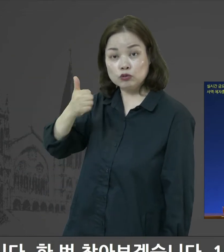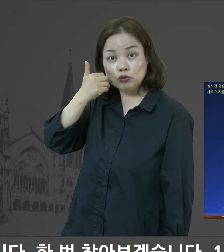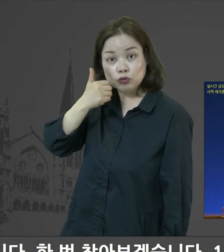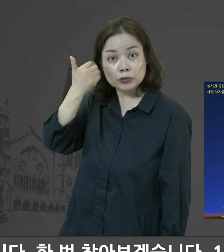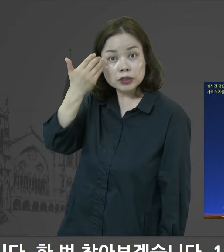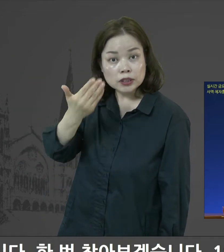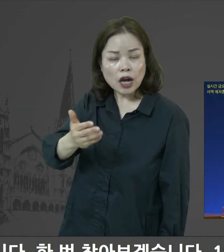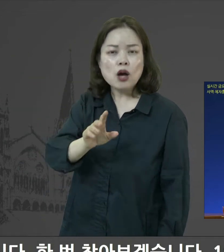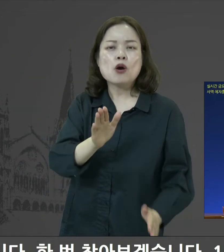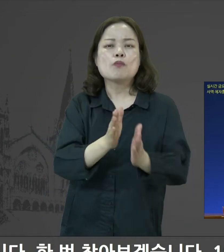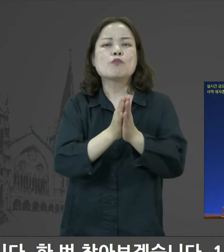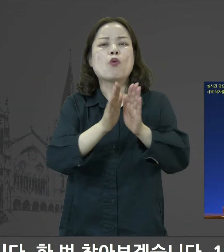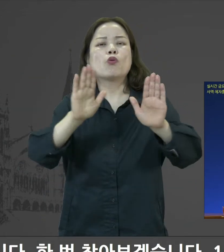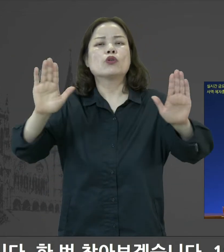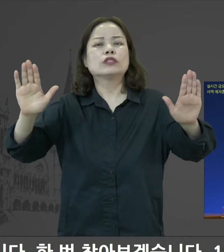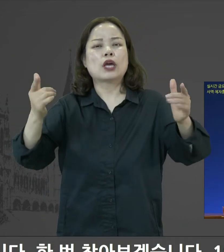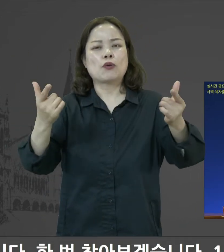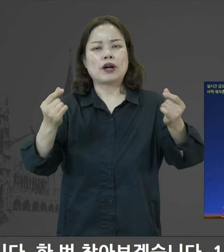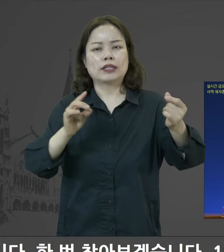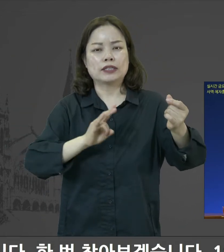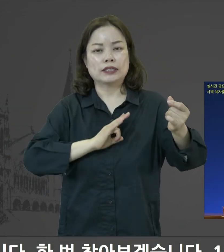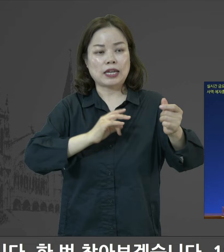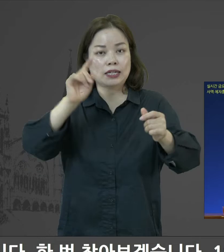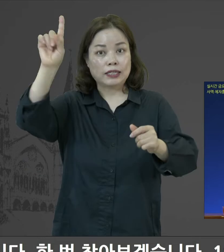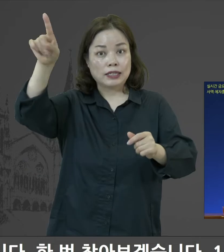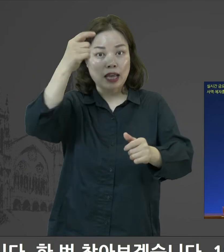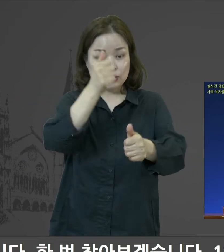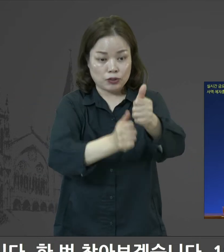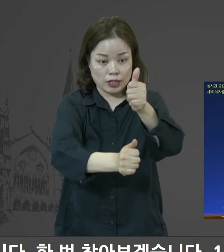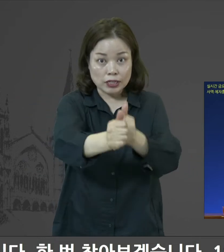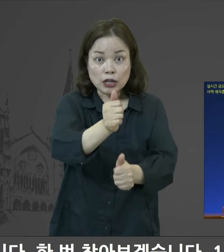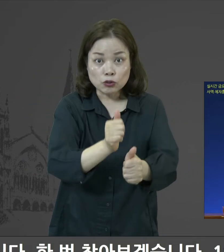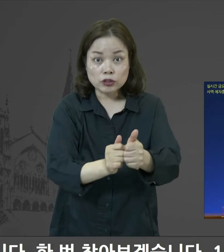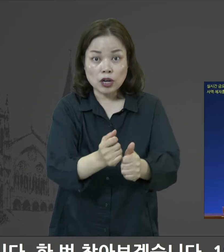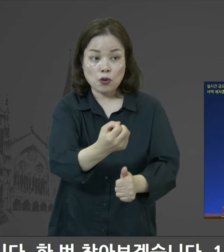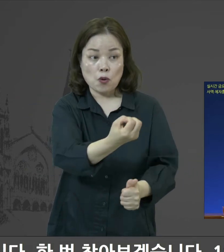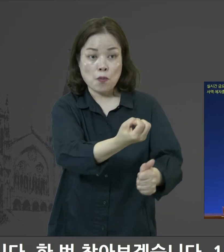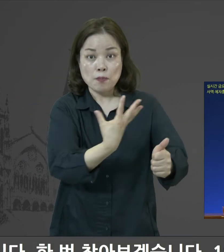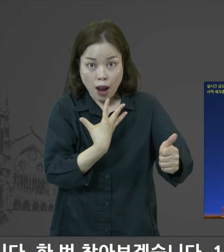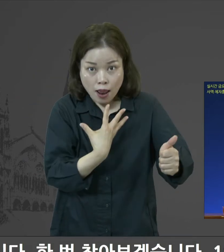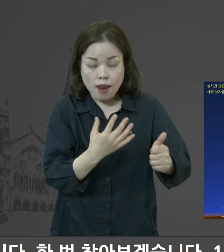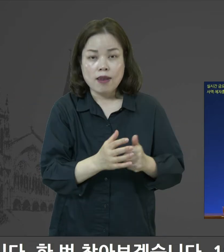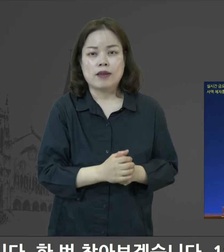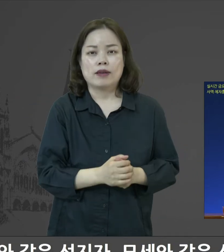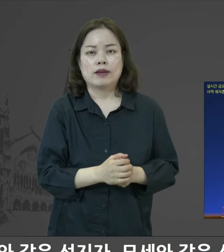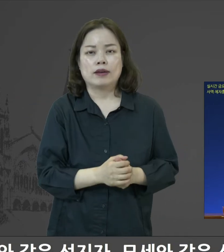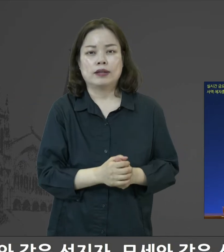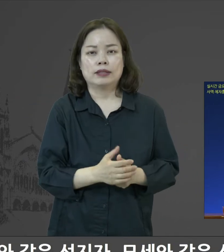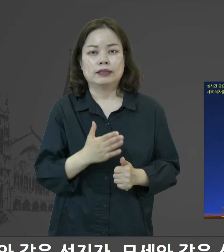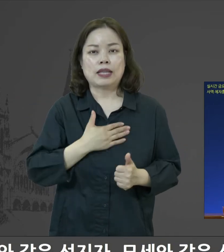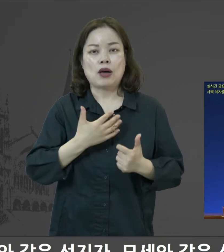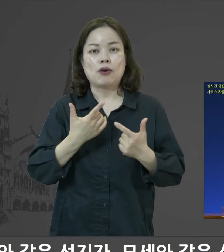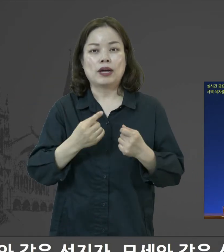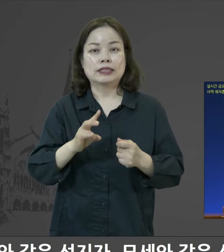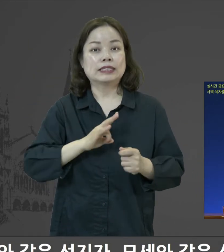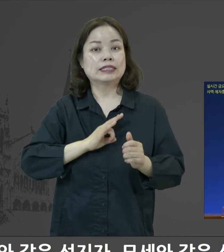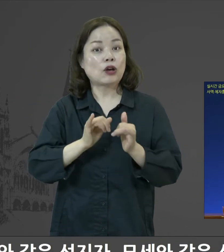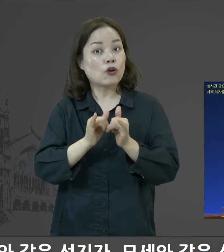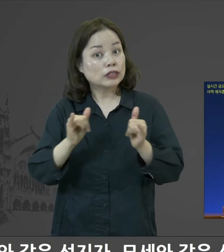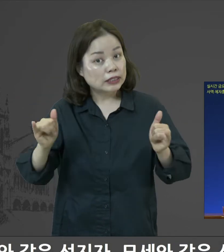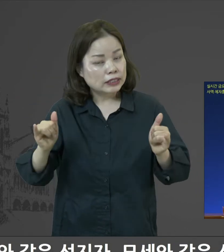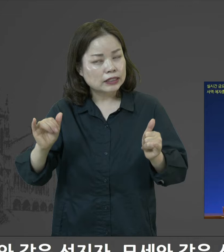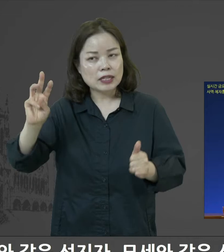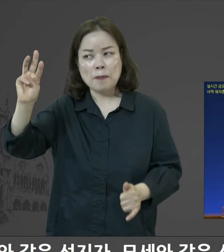그러면 모세와 같은 선지자, 다윗의 자손 이렇게 설명을 했던 것이죠. 모세가 얘기했던 나와 같은 선지자. 그러니까